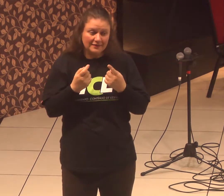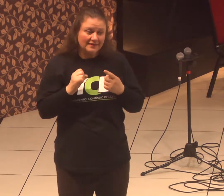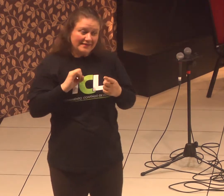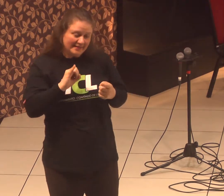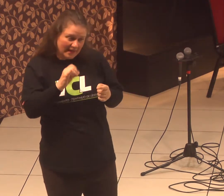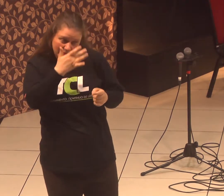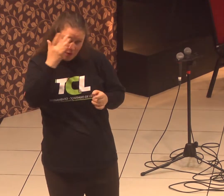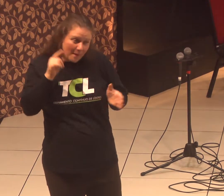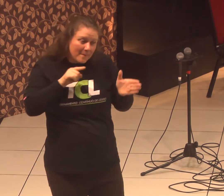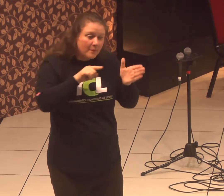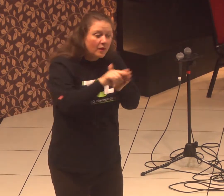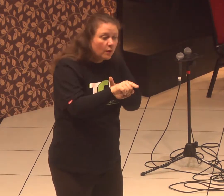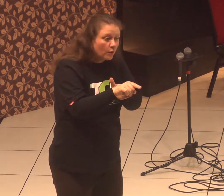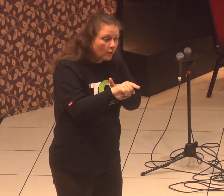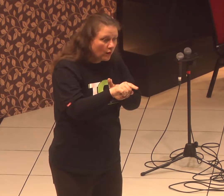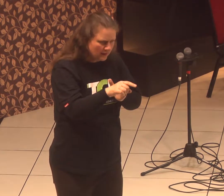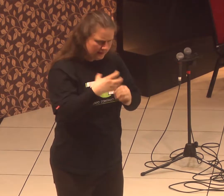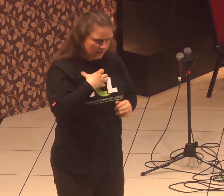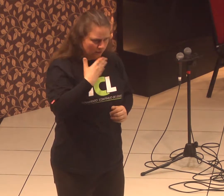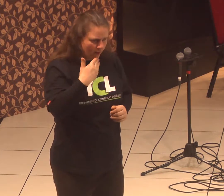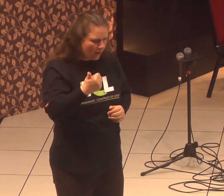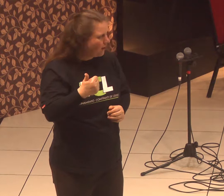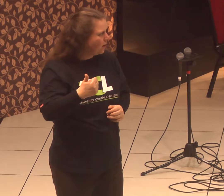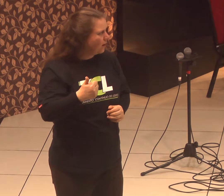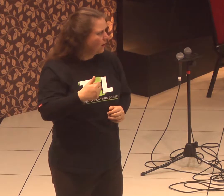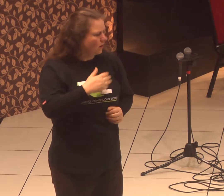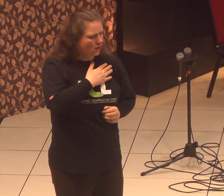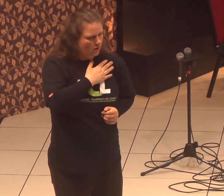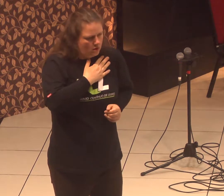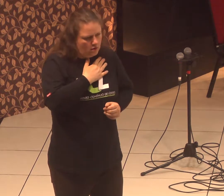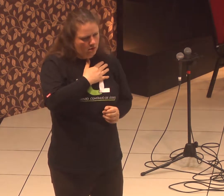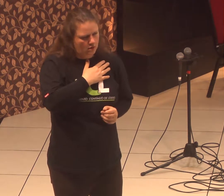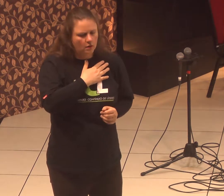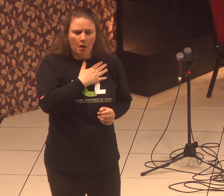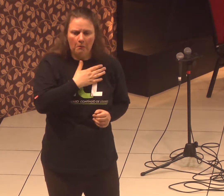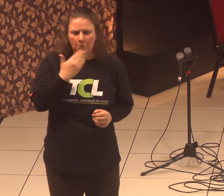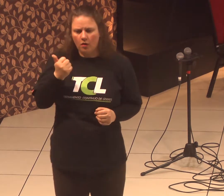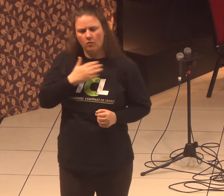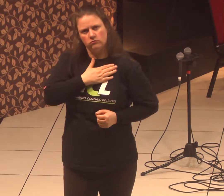pessoa vai dar uma procurada. Opa, olha, estou melhor.